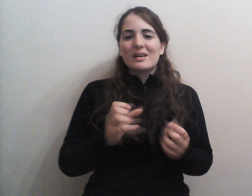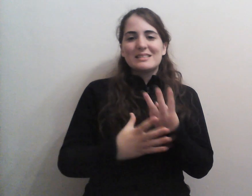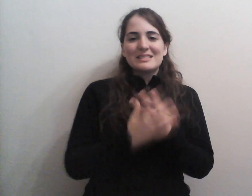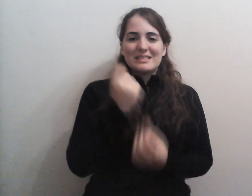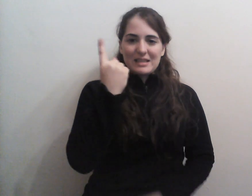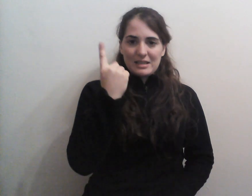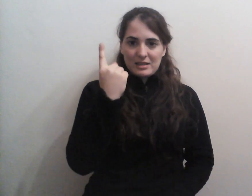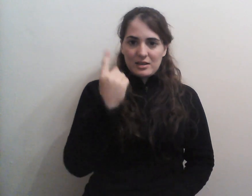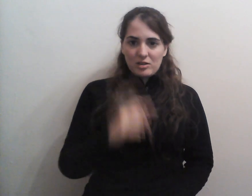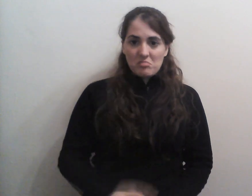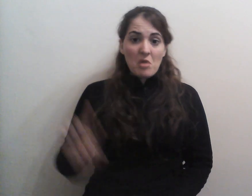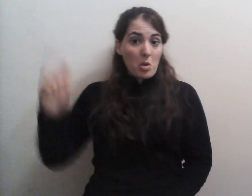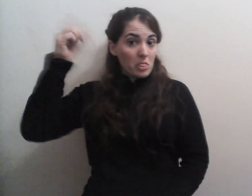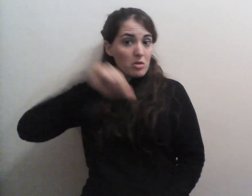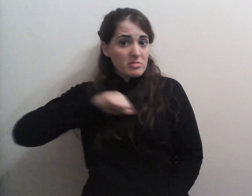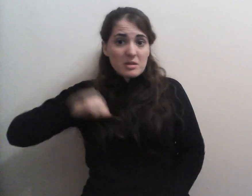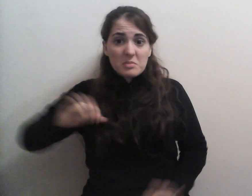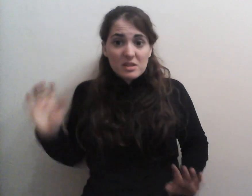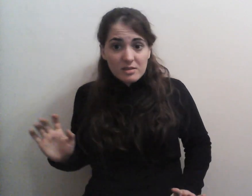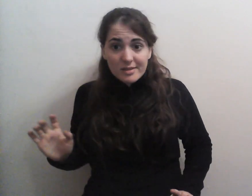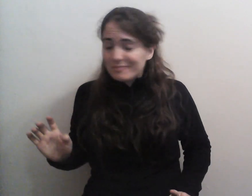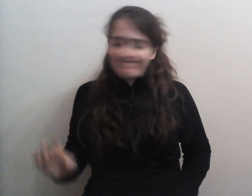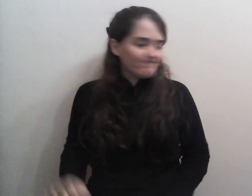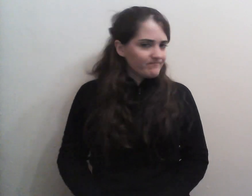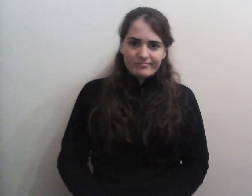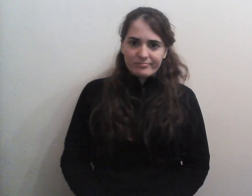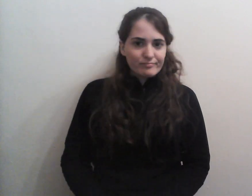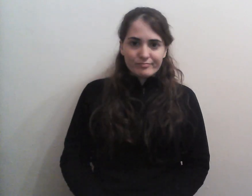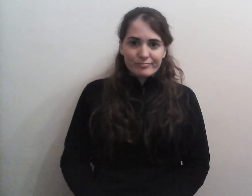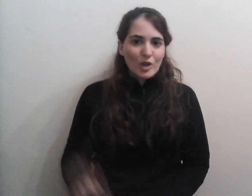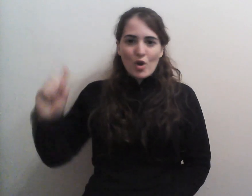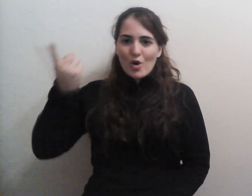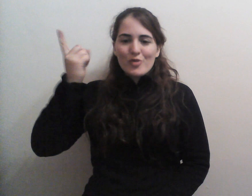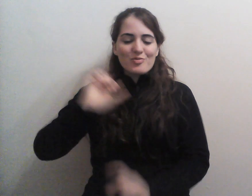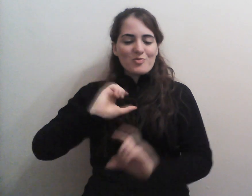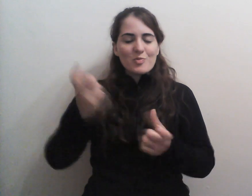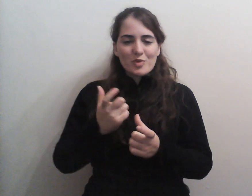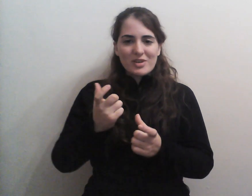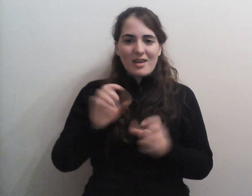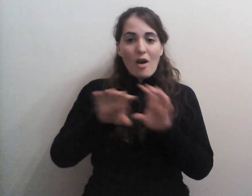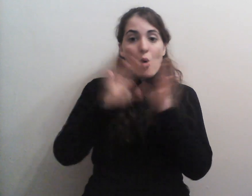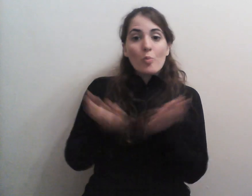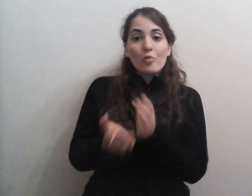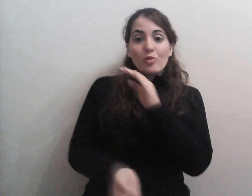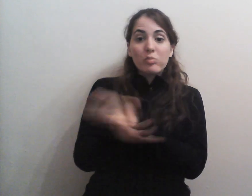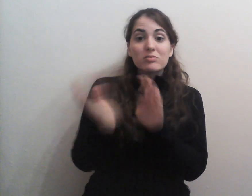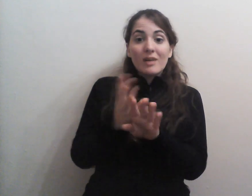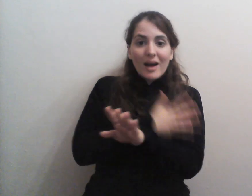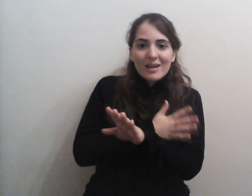aislado, independiente, autónomo. Dios existe en comunidad. Desde antes de la fundación del mundo, el Padre amaba al